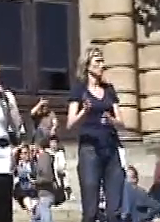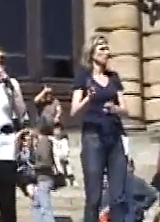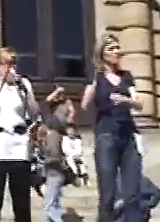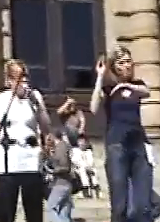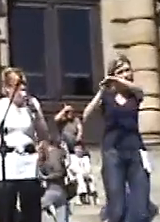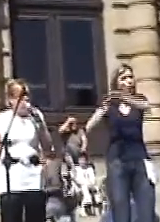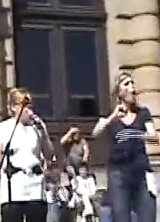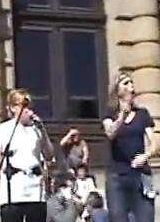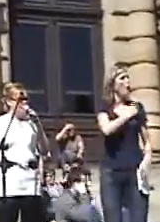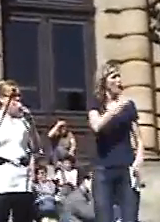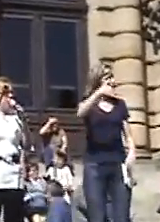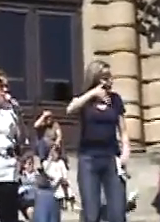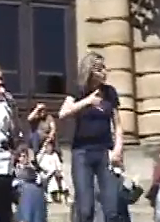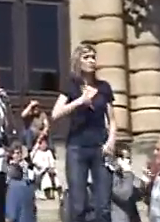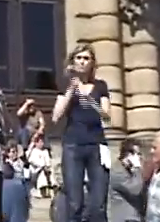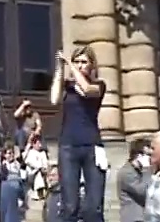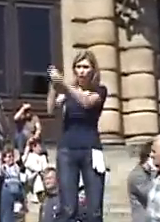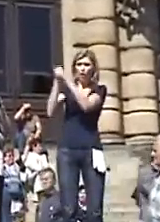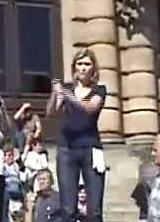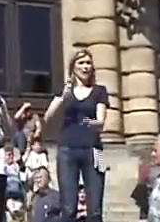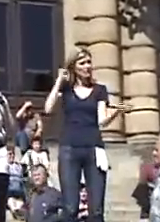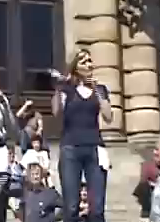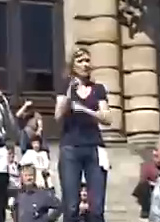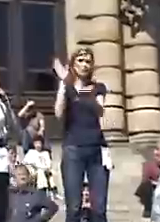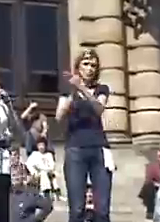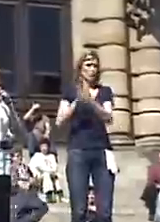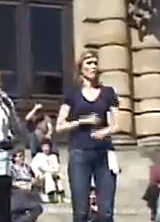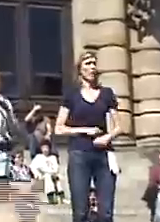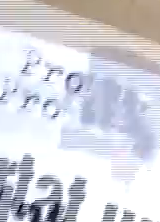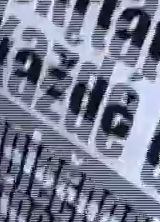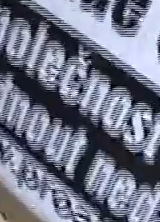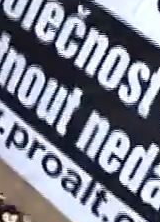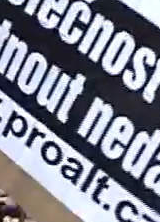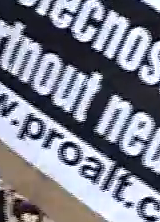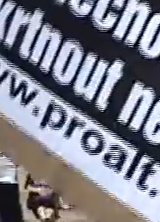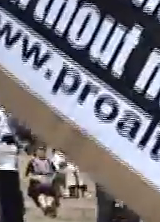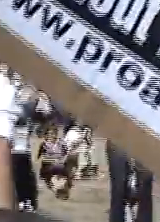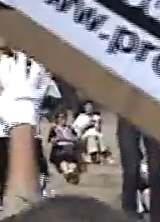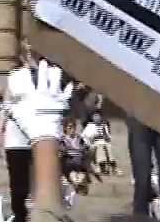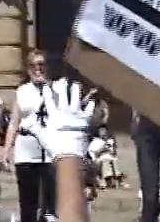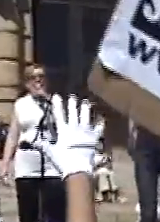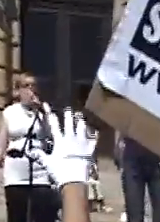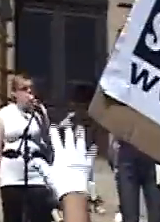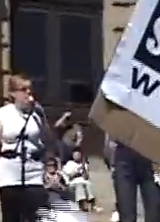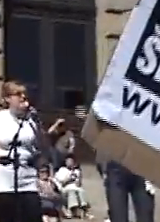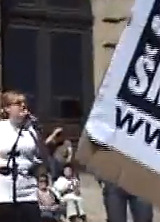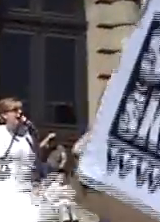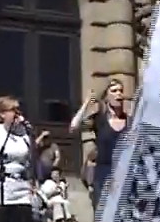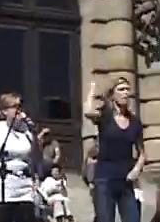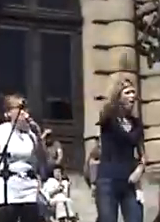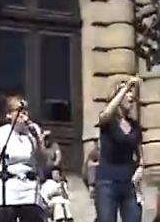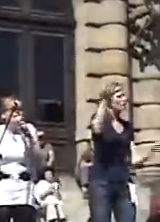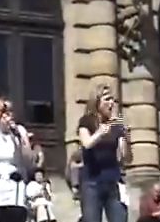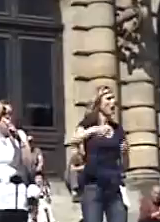a že máme odvahu se za ně postavit. Je potřeba participovat a účastnit